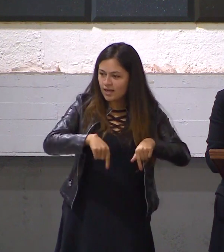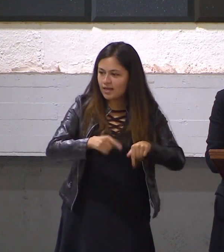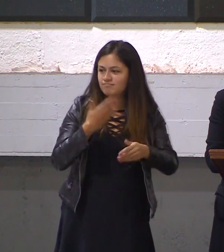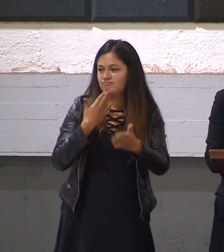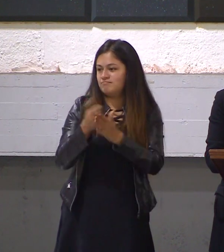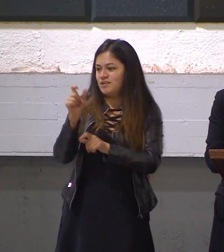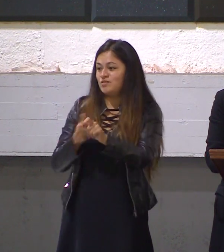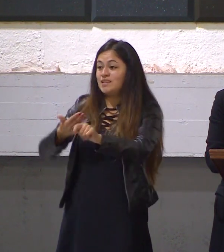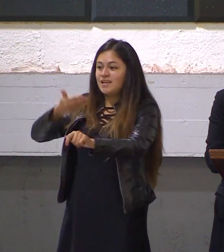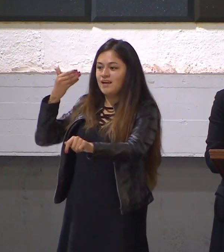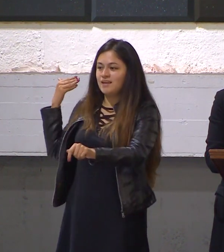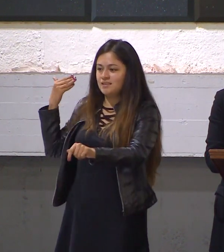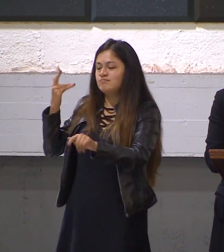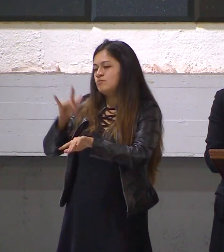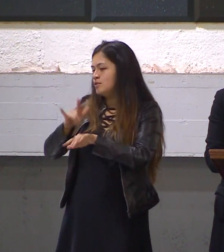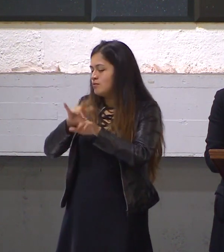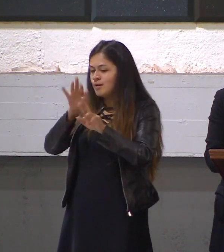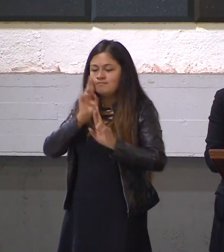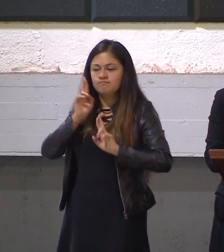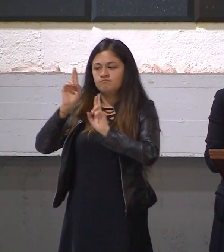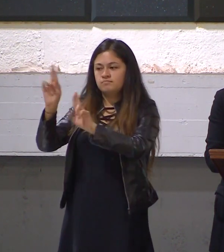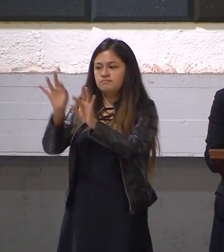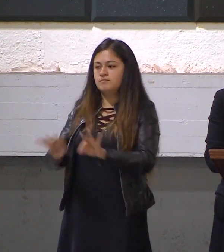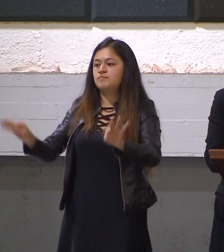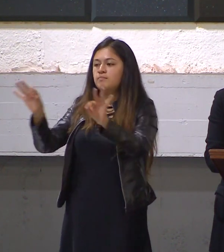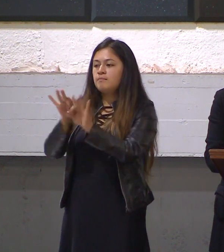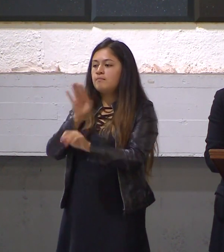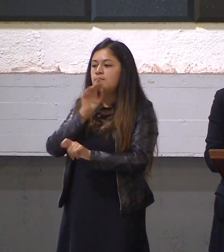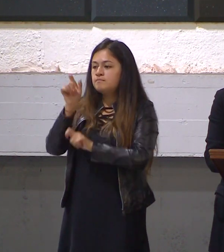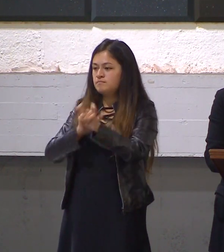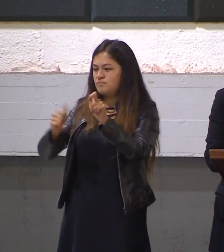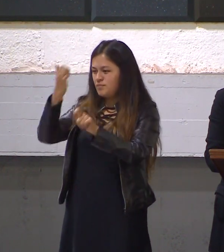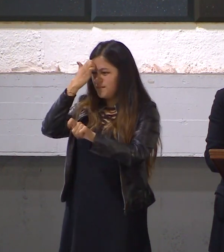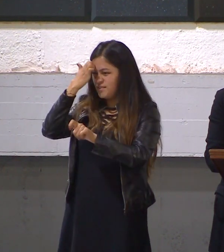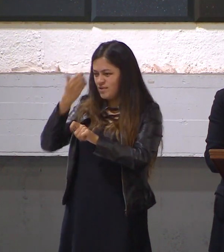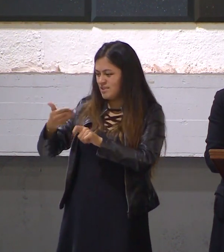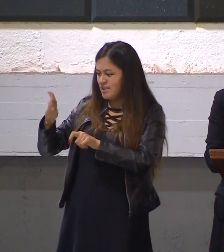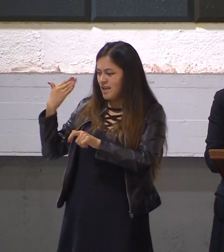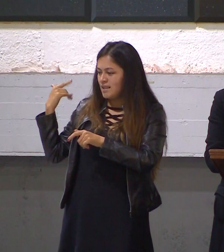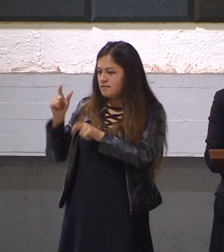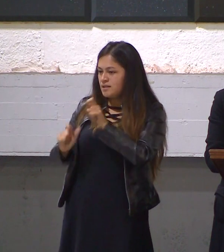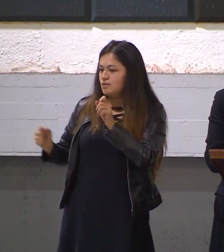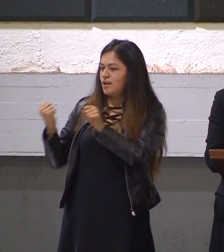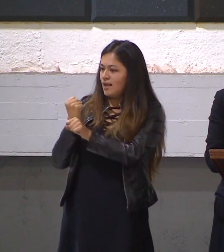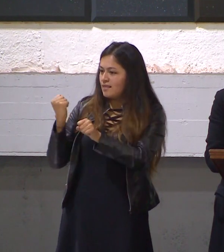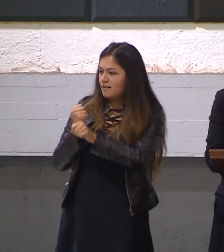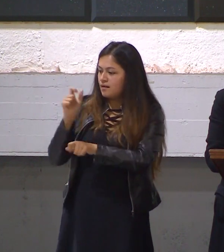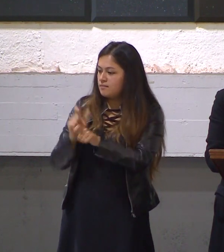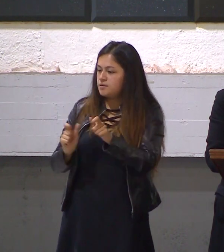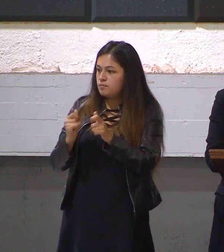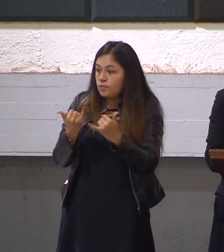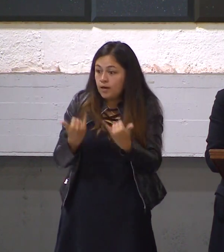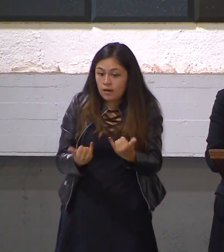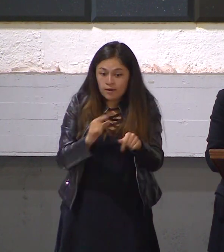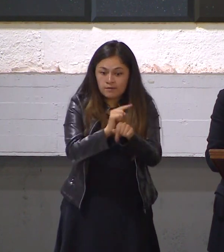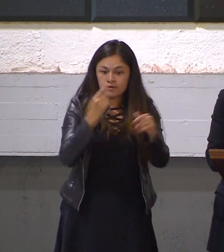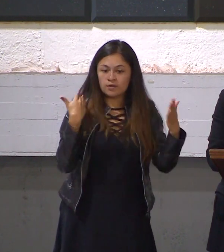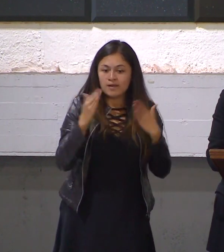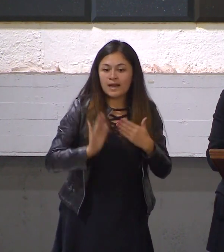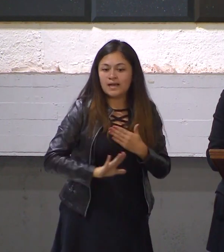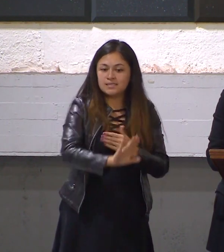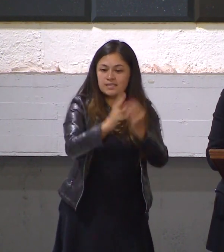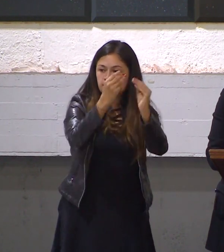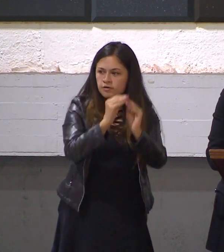hacer un reconocimiento grande a estos docentes que han trabajado por lo que hay en este momento por